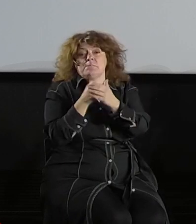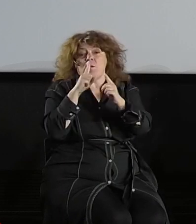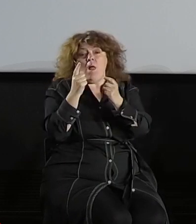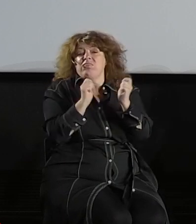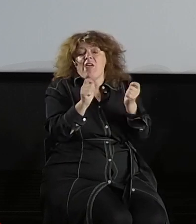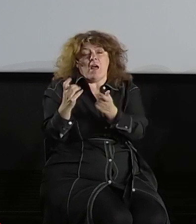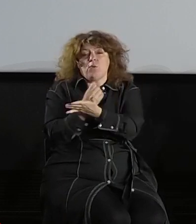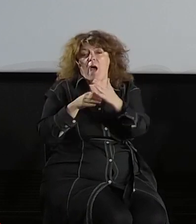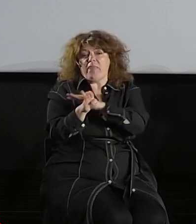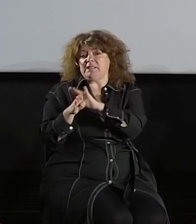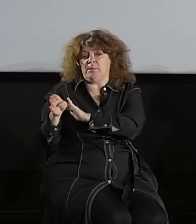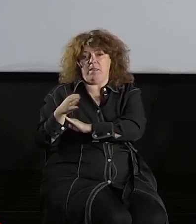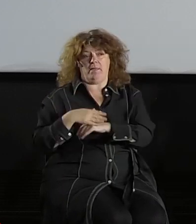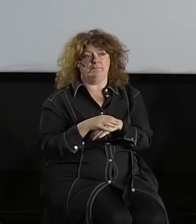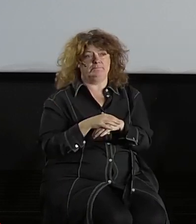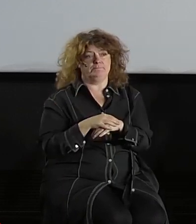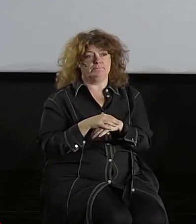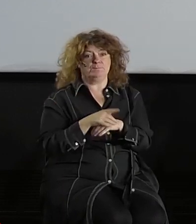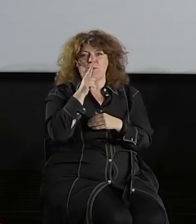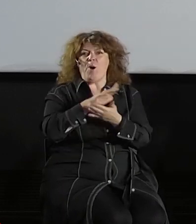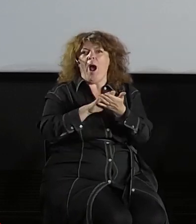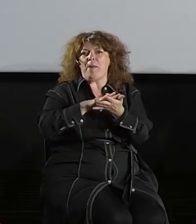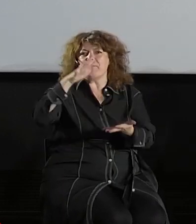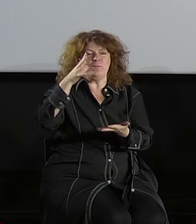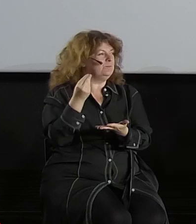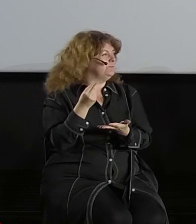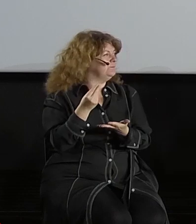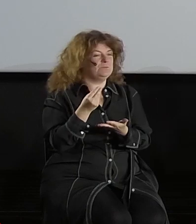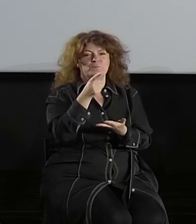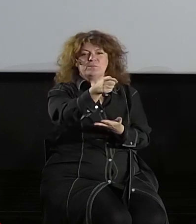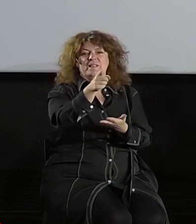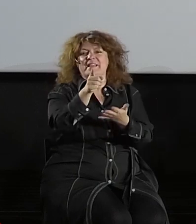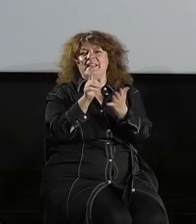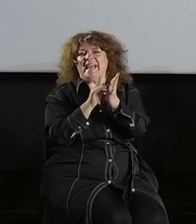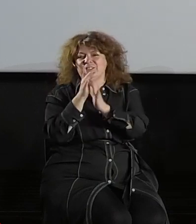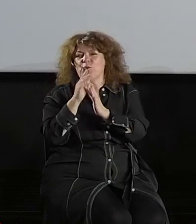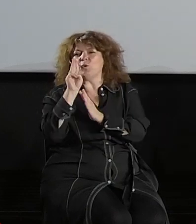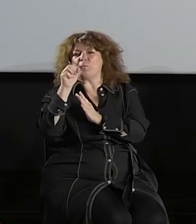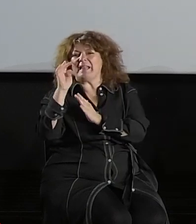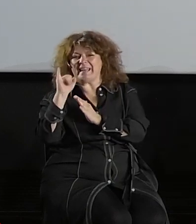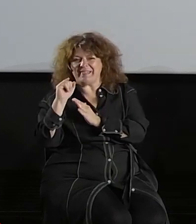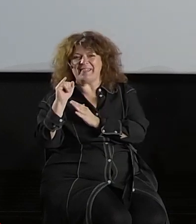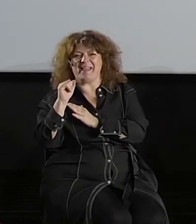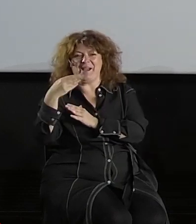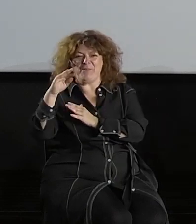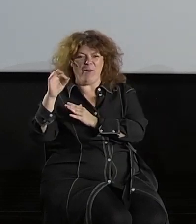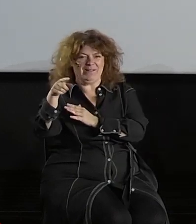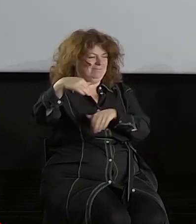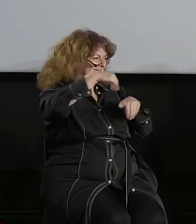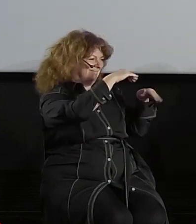no y y podemos hablar muchísimo bueno Jesús Patricia y Borja están ahí que también buf es que podemos hablar no pero es interesante